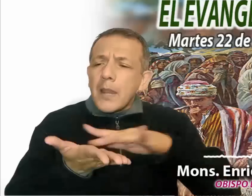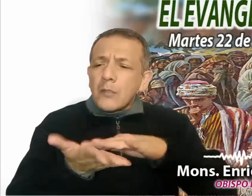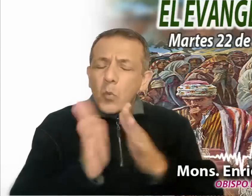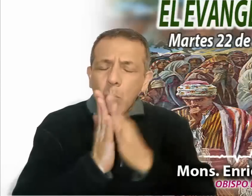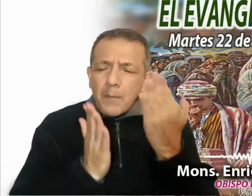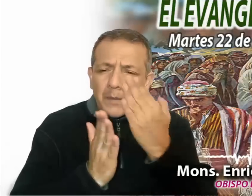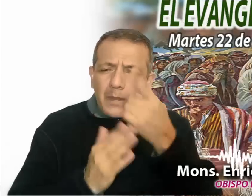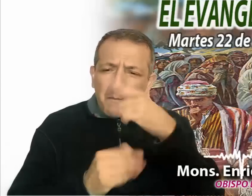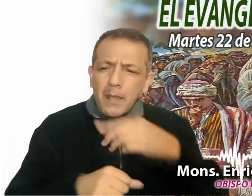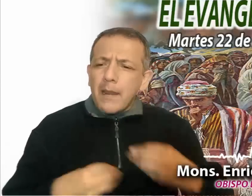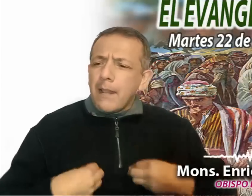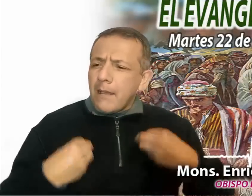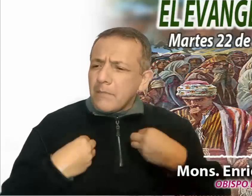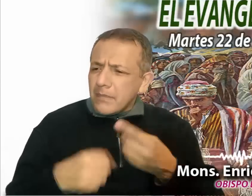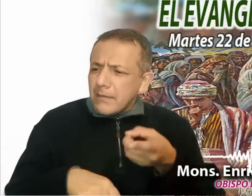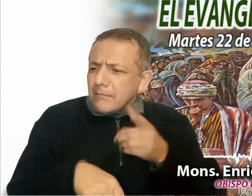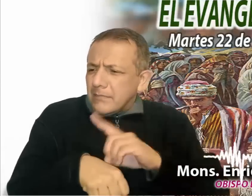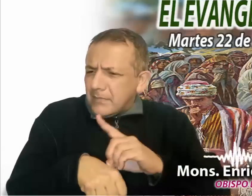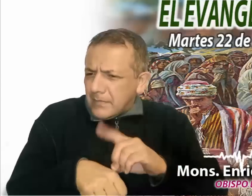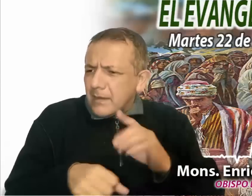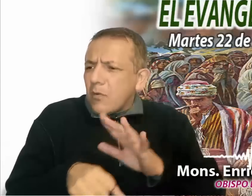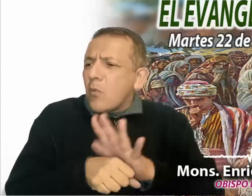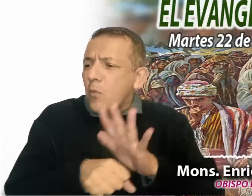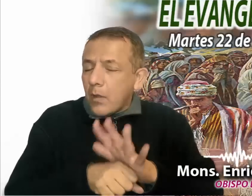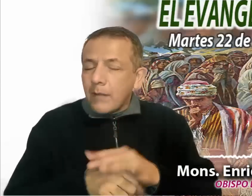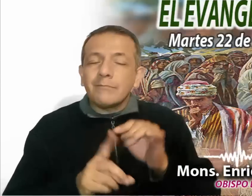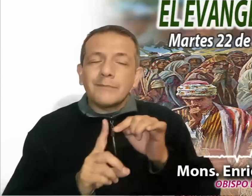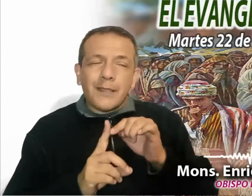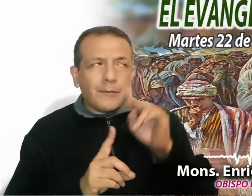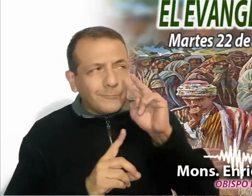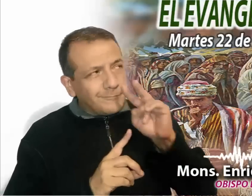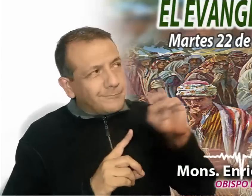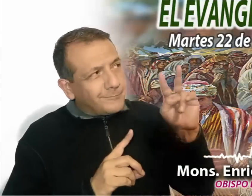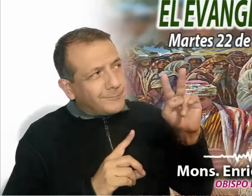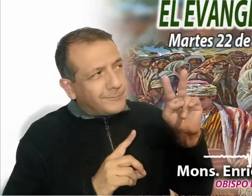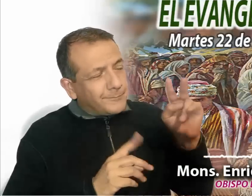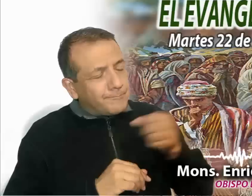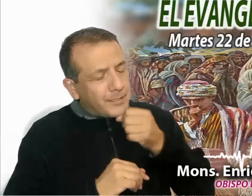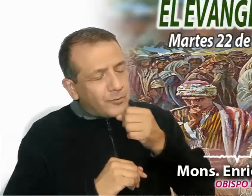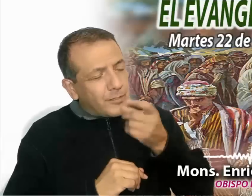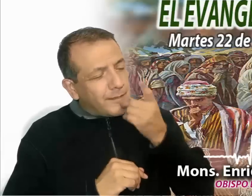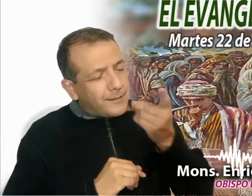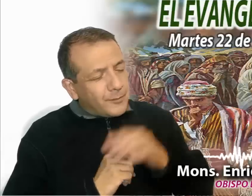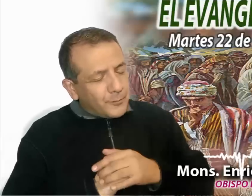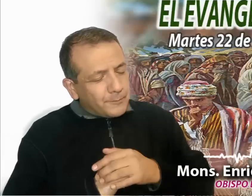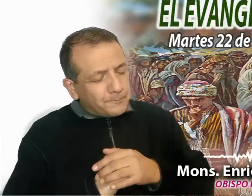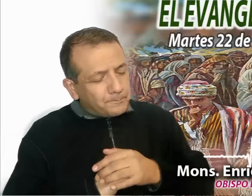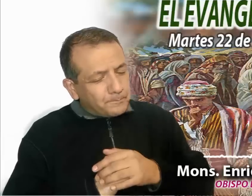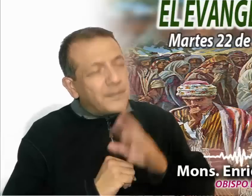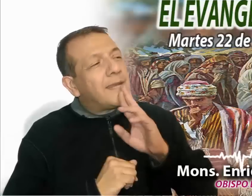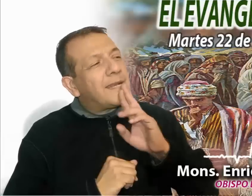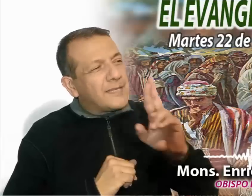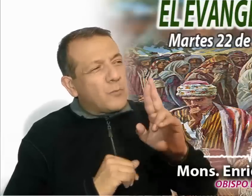ocasión. El anciano religioso miró con ironía y con bondad al interlocutor, pero lejos